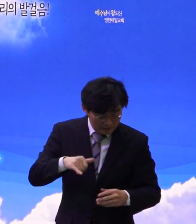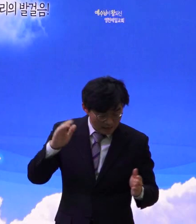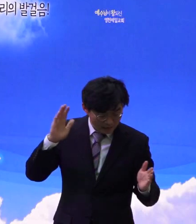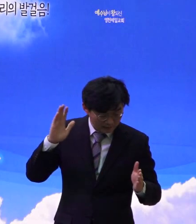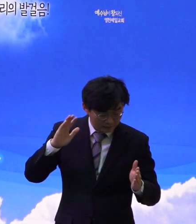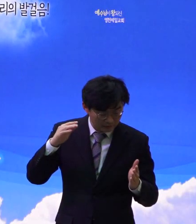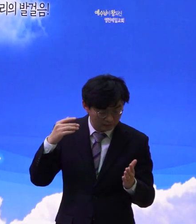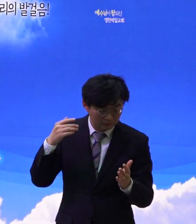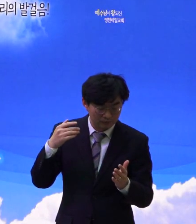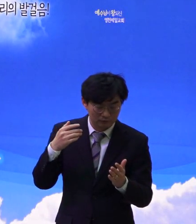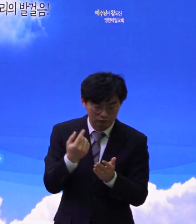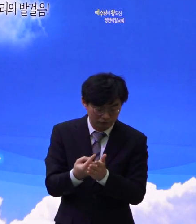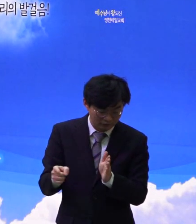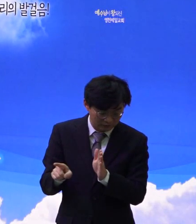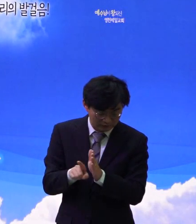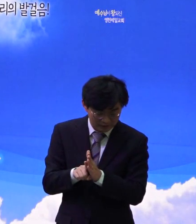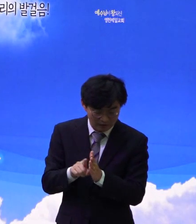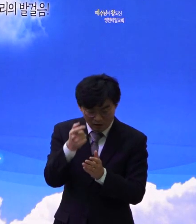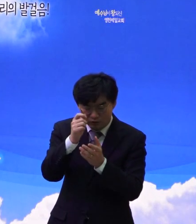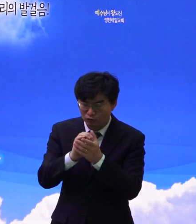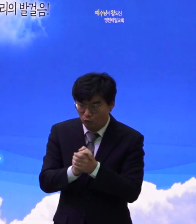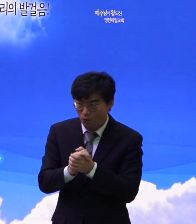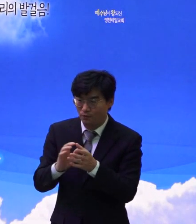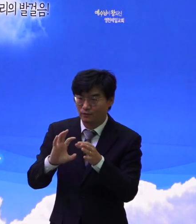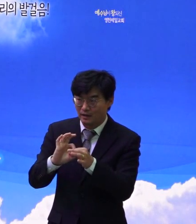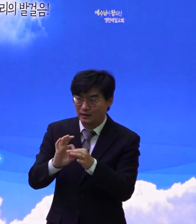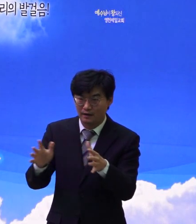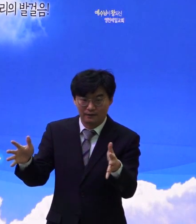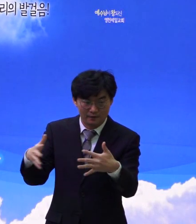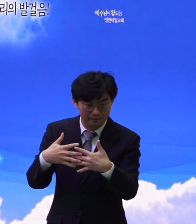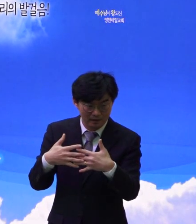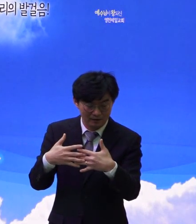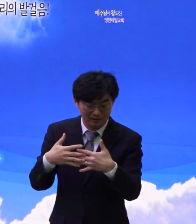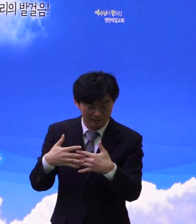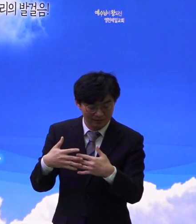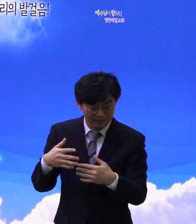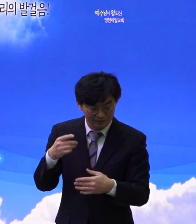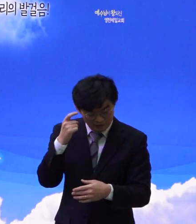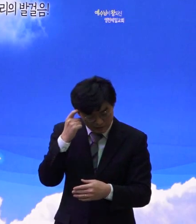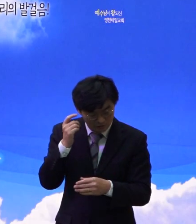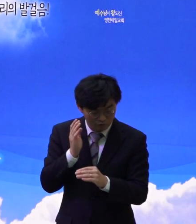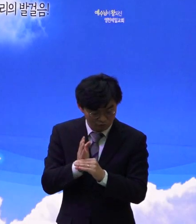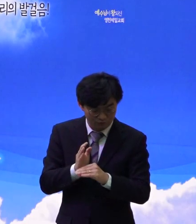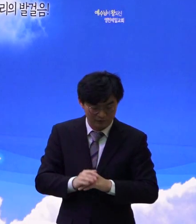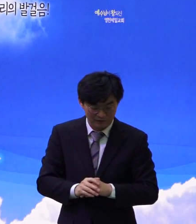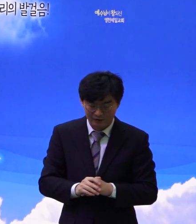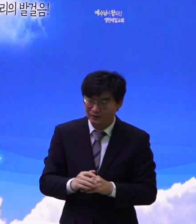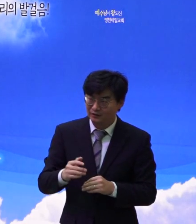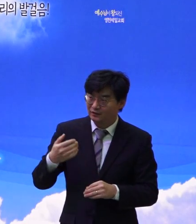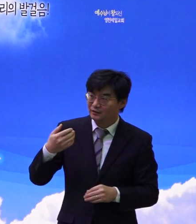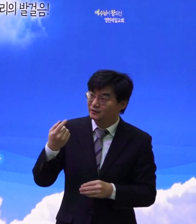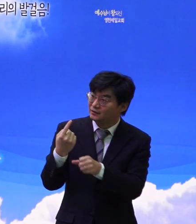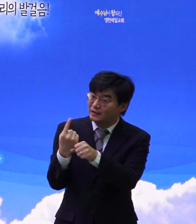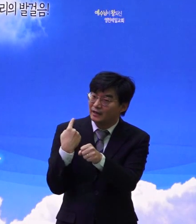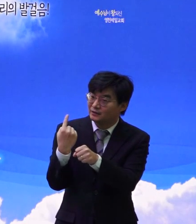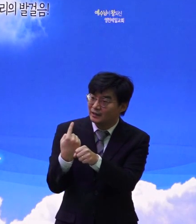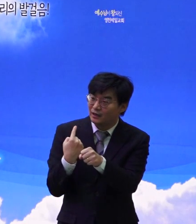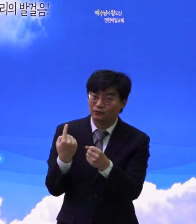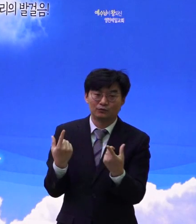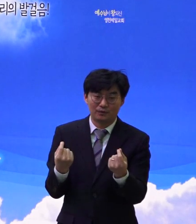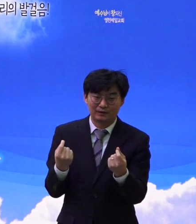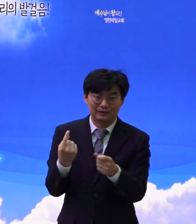후원 결혼식을 하겠습니다. 여러분 기도하시고요. 작년에 어떤 우리 어린이를 품고 기도하셨는지 또 올해는 하나님께서